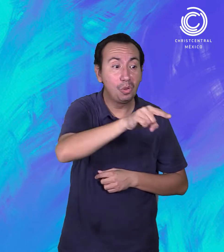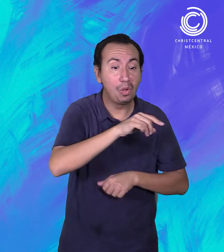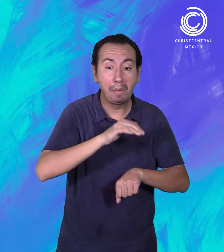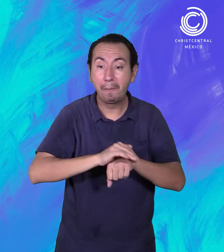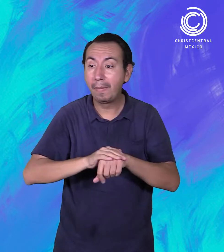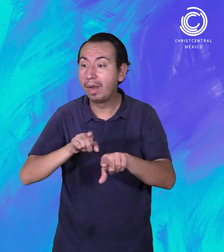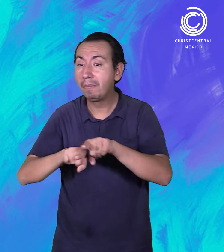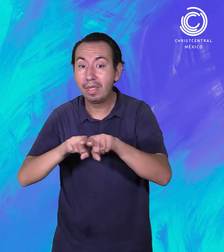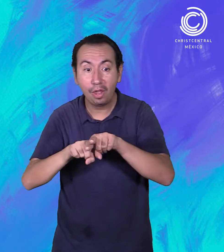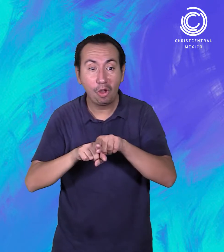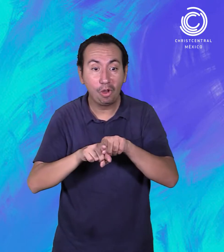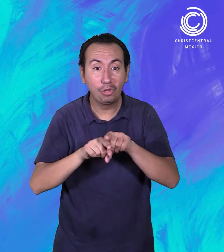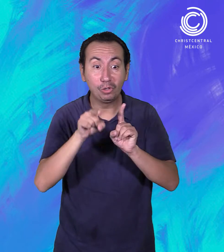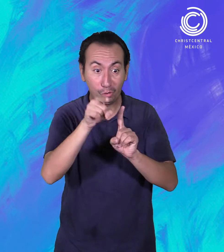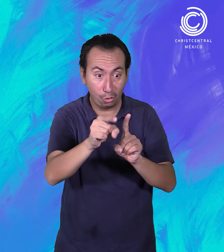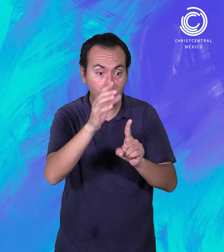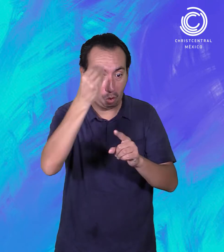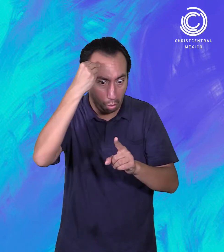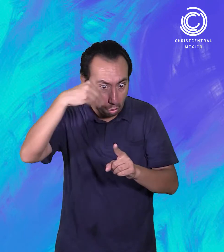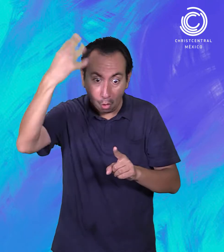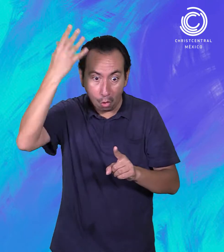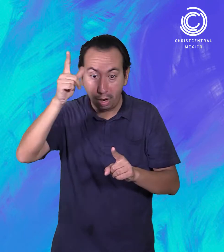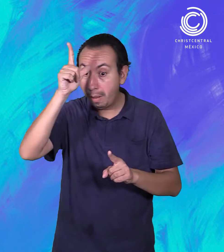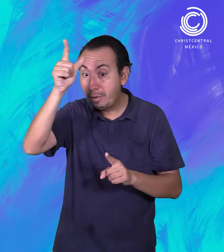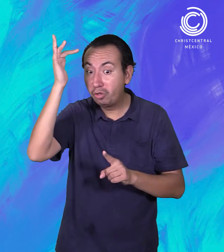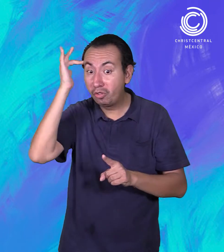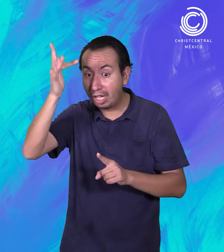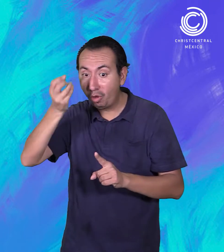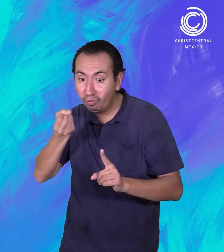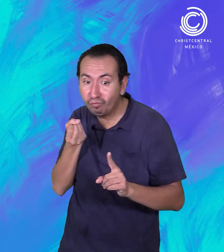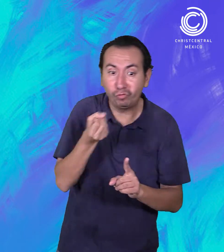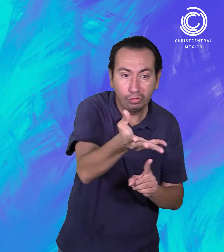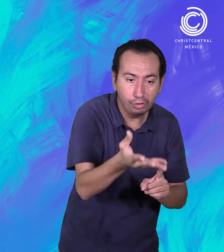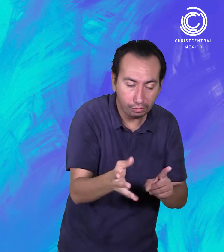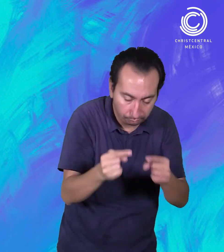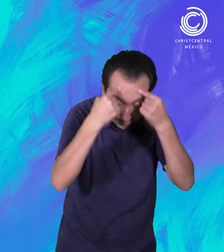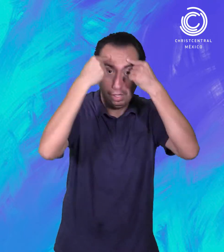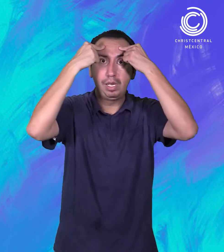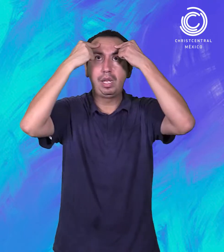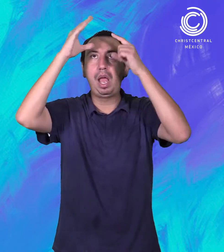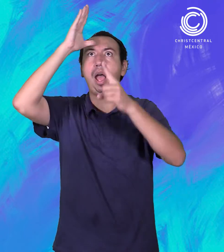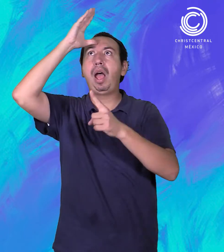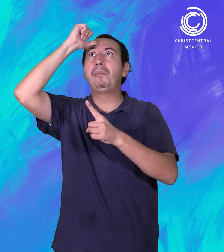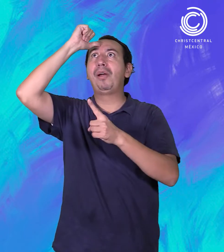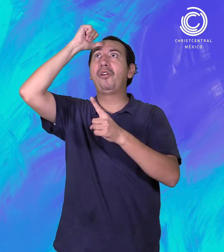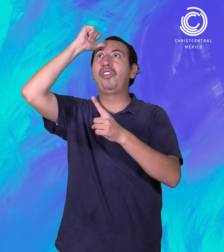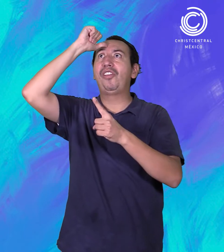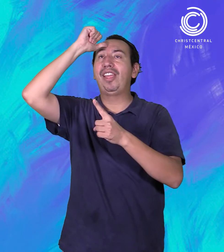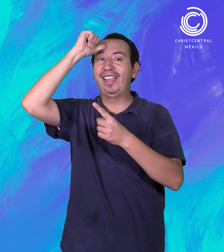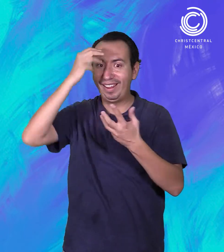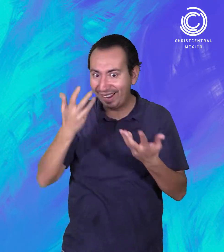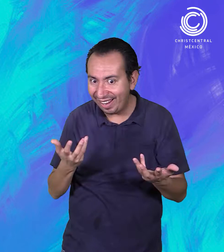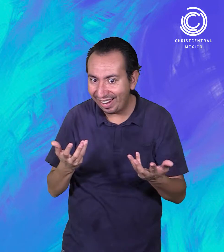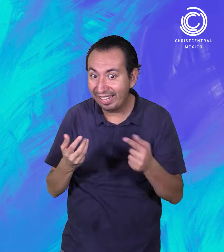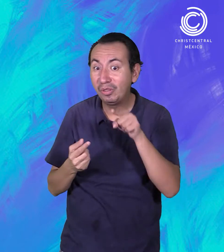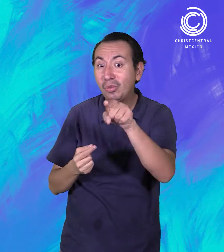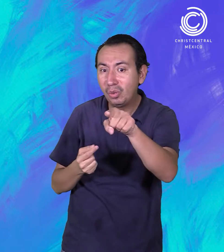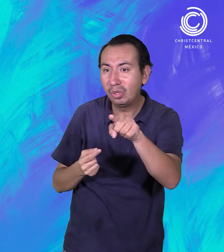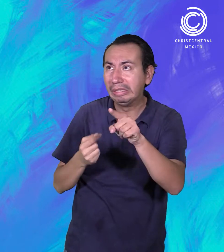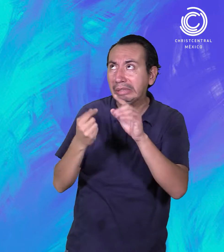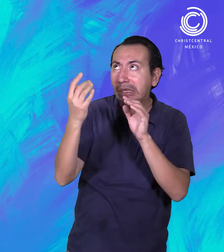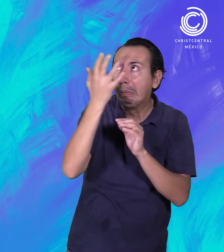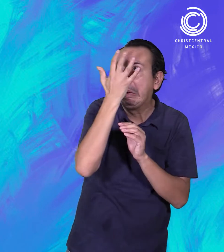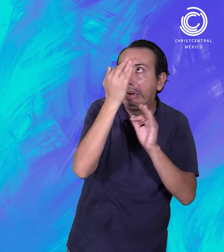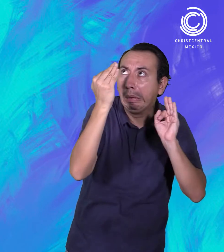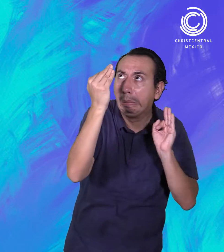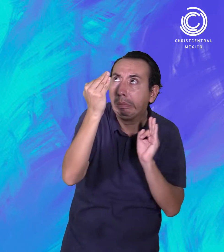amigos, para recordar y para entender que si tú y yo podemos acercarnos delante de Dios y ser